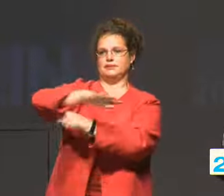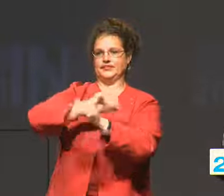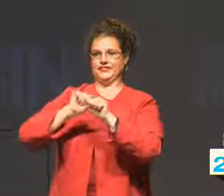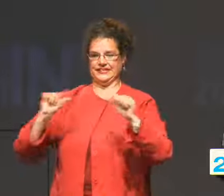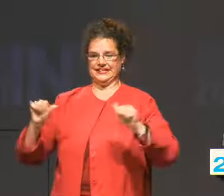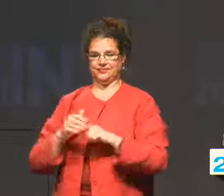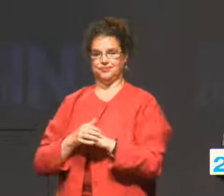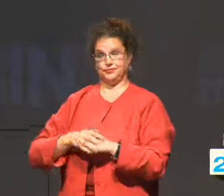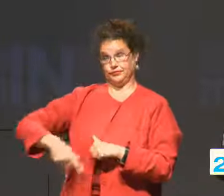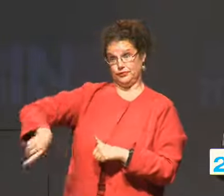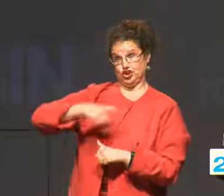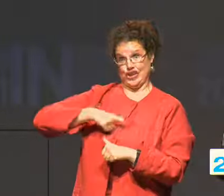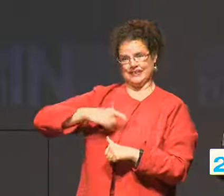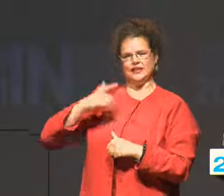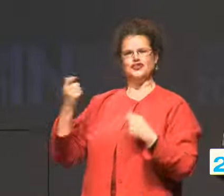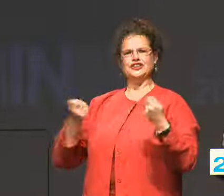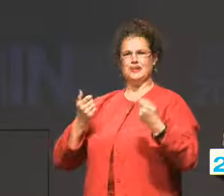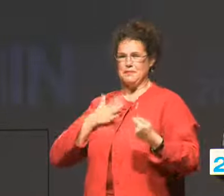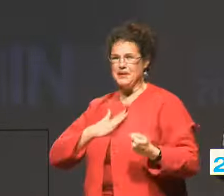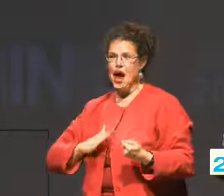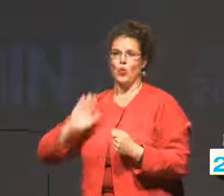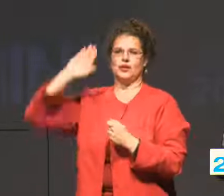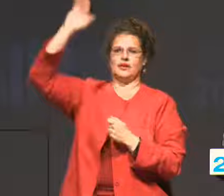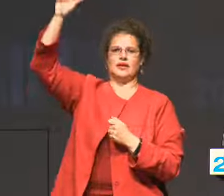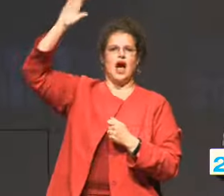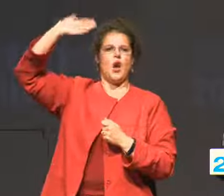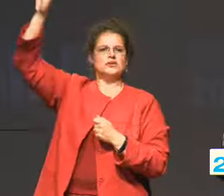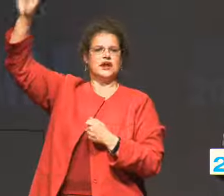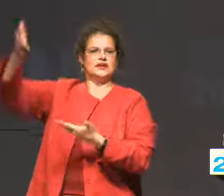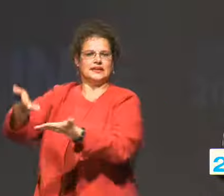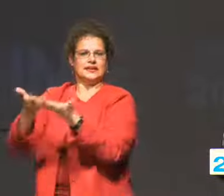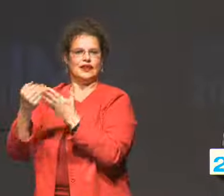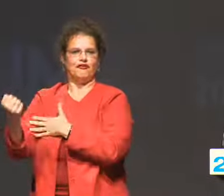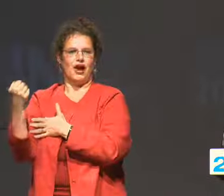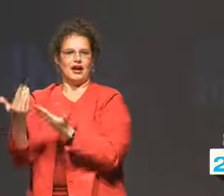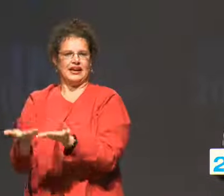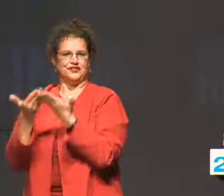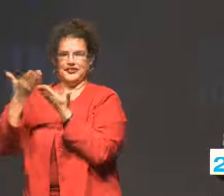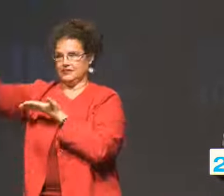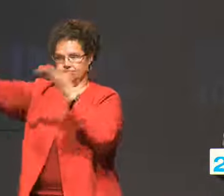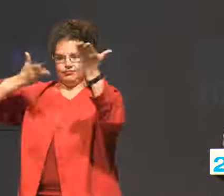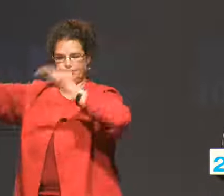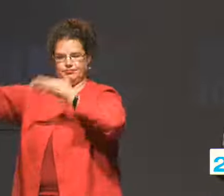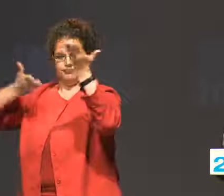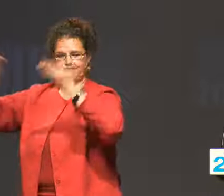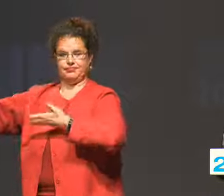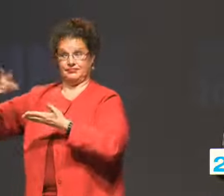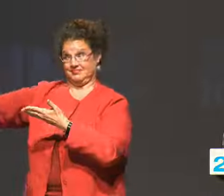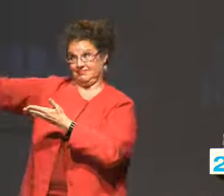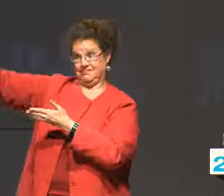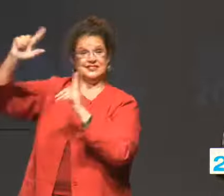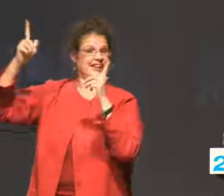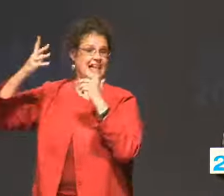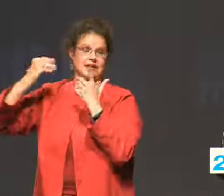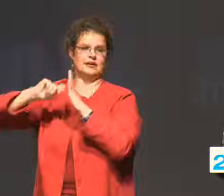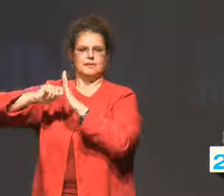wichtiger Begriff auch, diese Integration im wirtschaftlichen Bereich. Und da